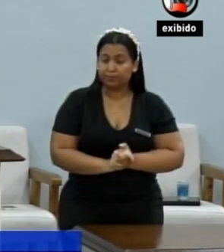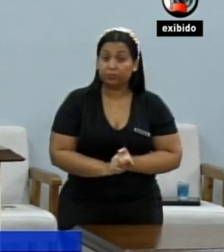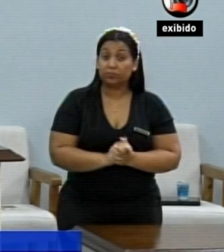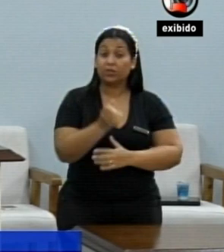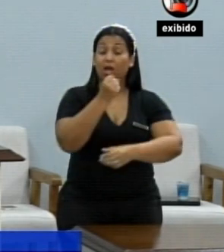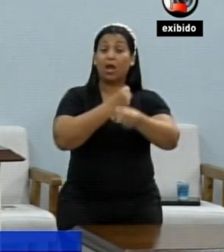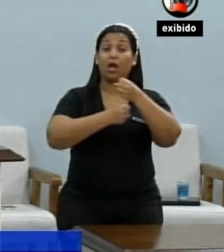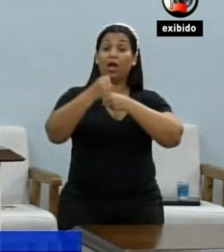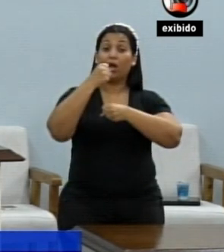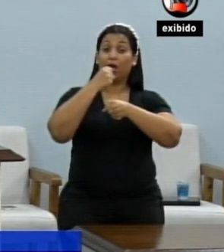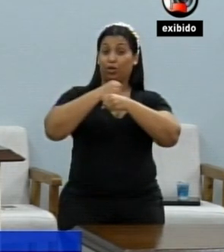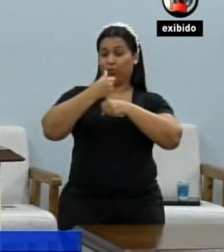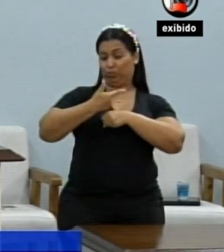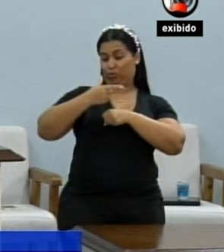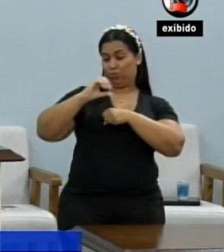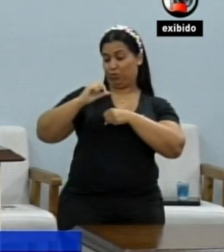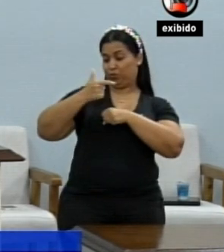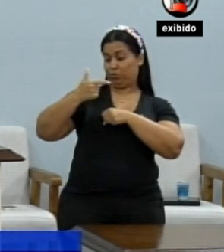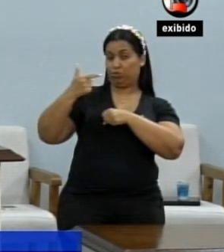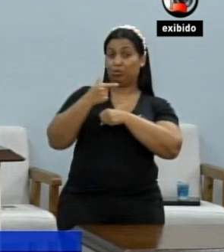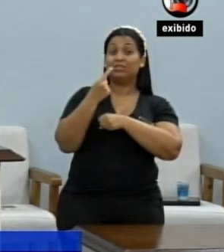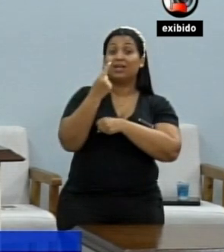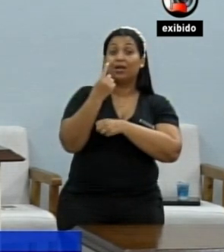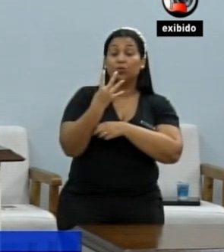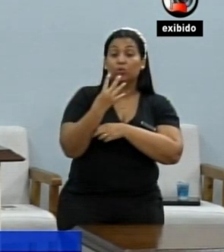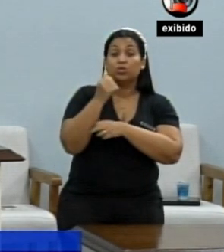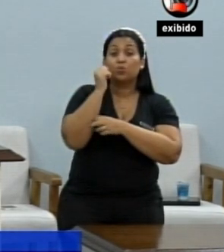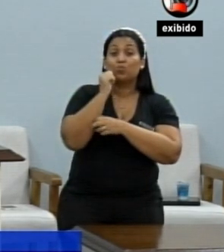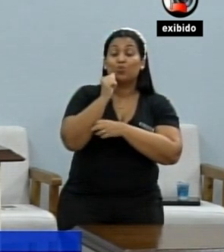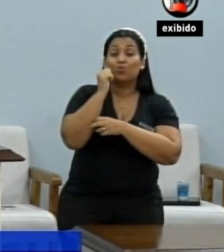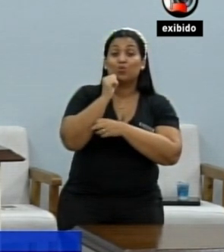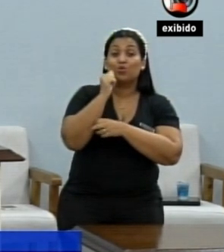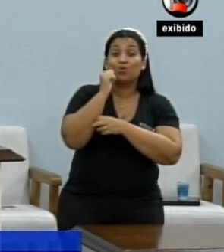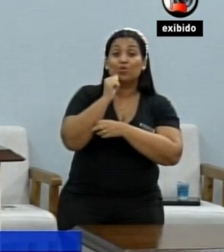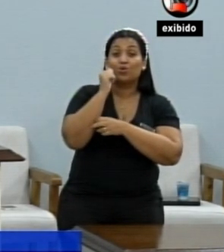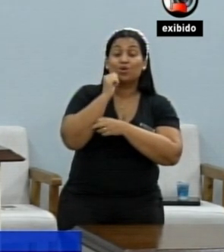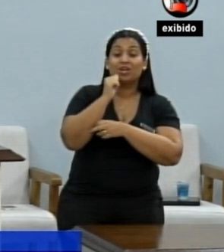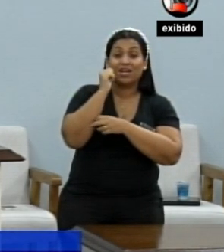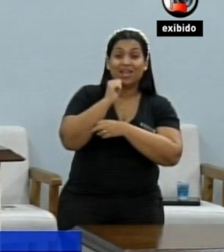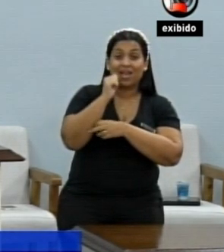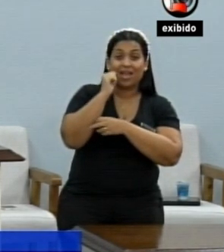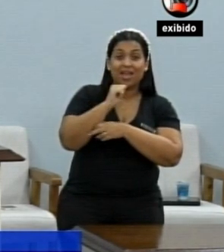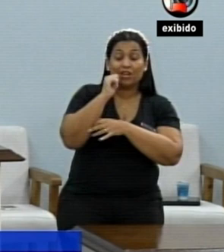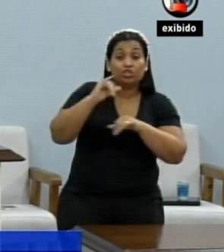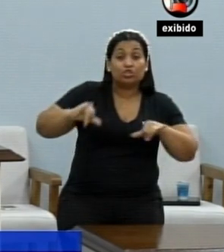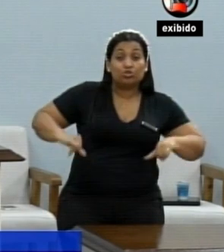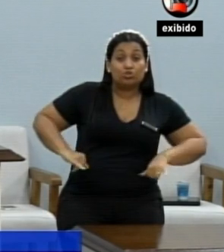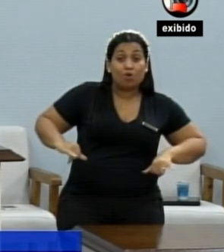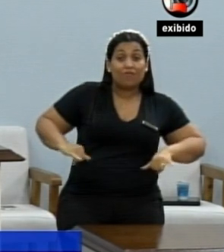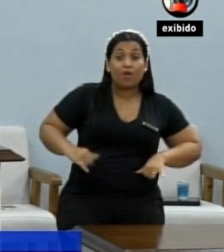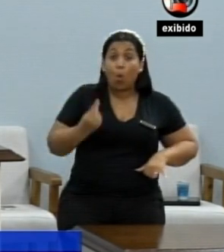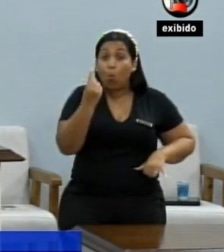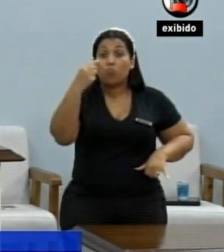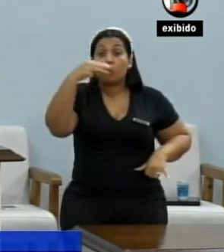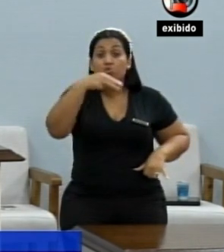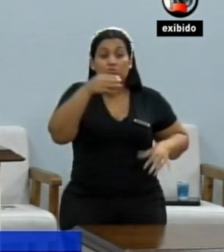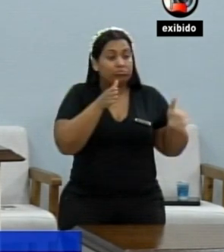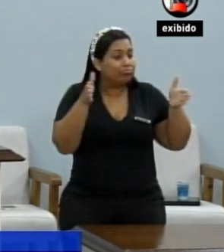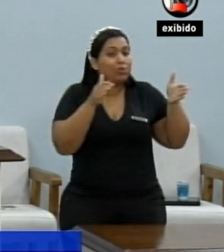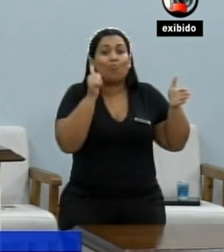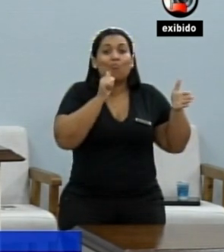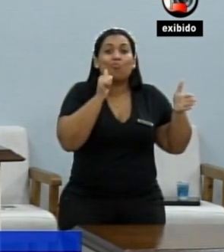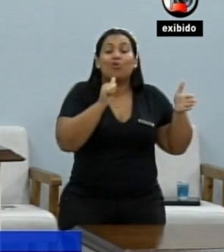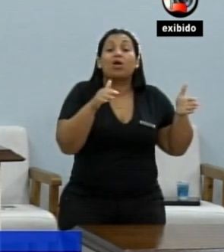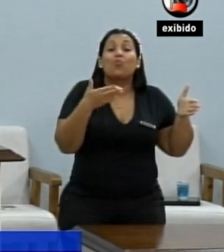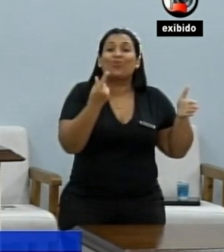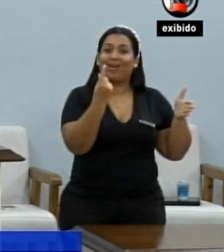de 2022, 14 mulheres sofreram violência a cada minuto. Quase 51